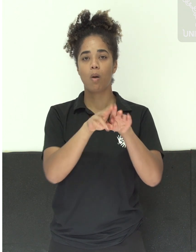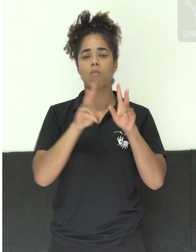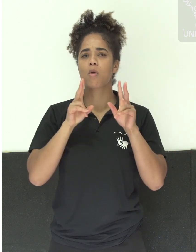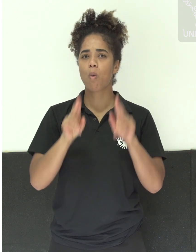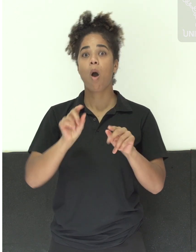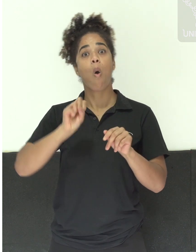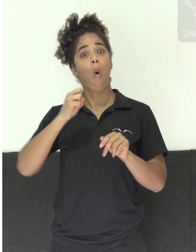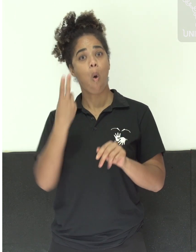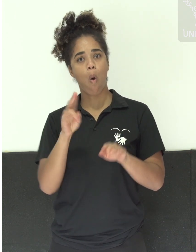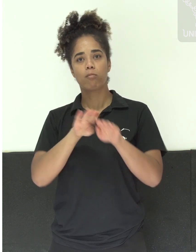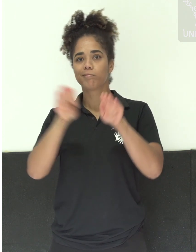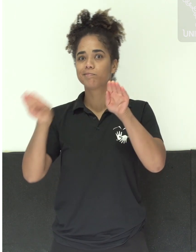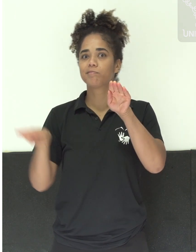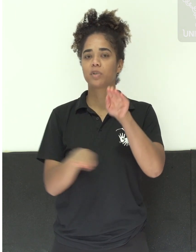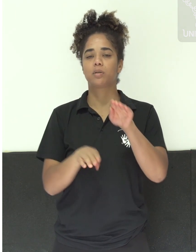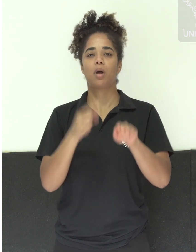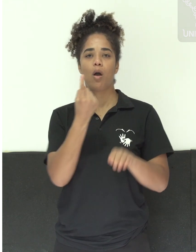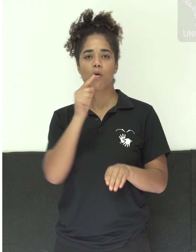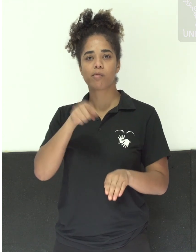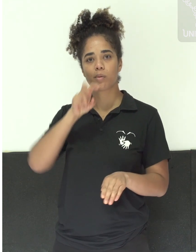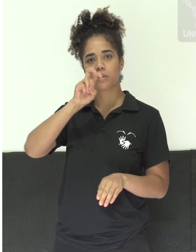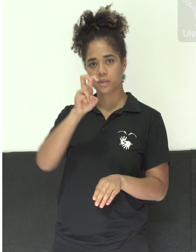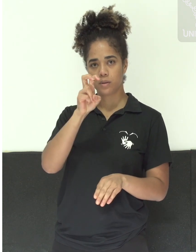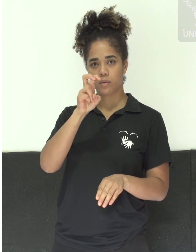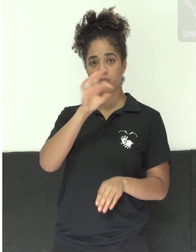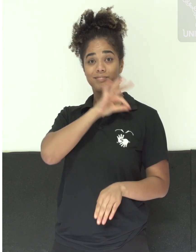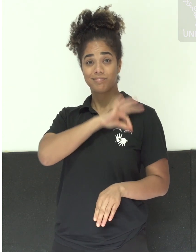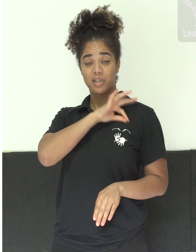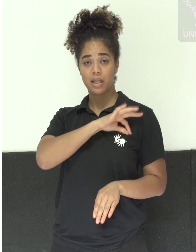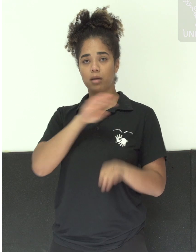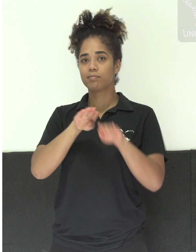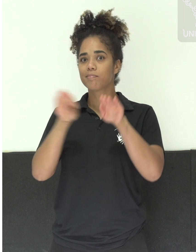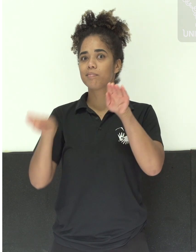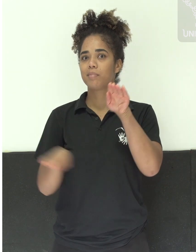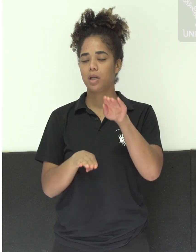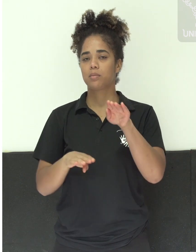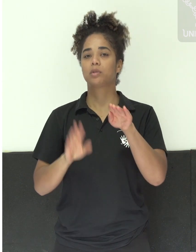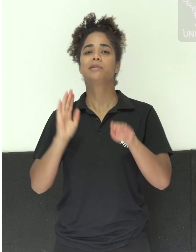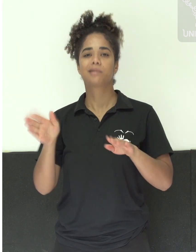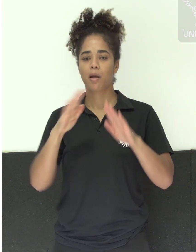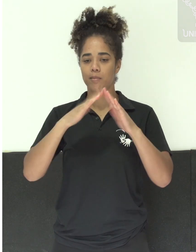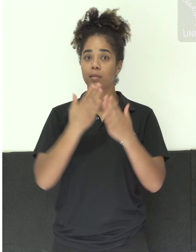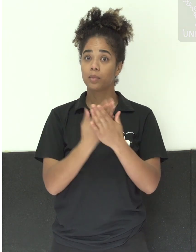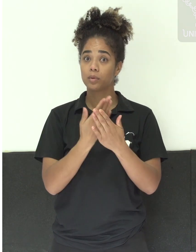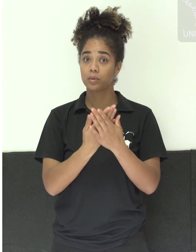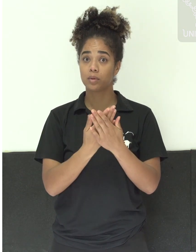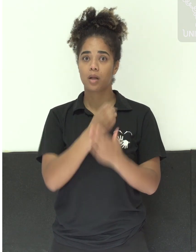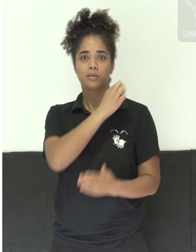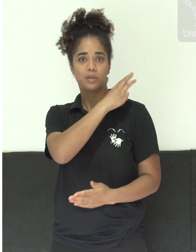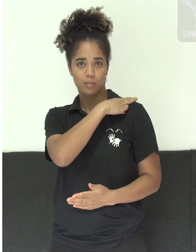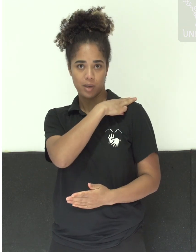ou inferior a 1,5 salário mínimo e que tenham cursado integralmente o ensino médio em